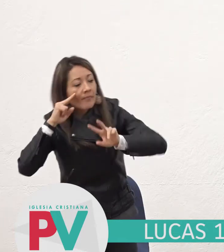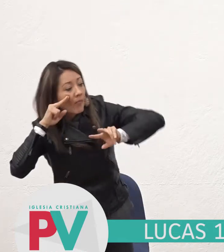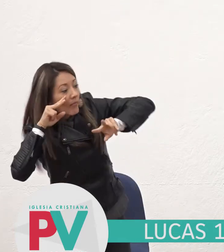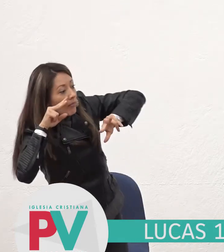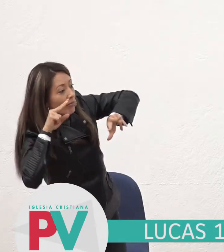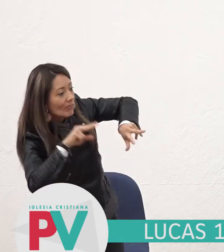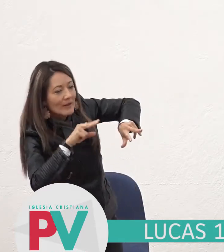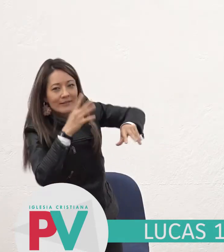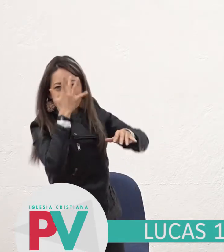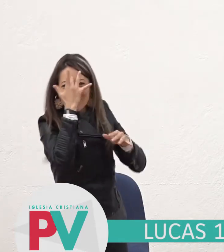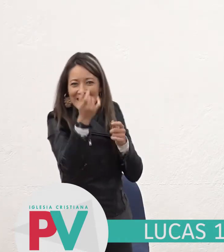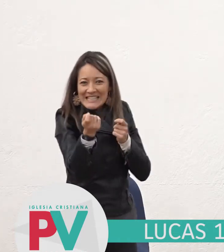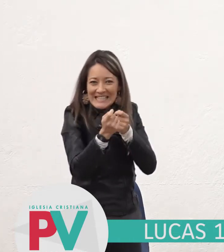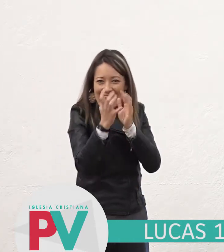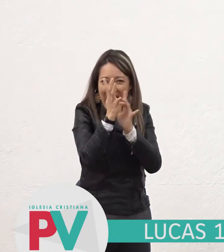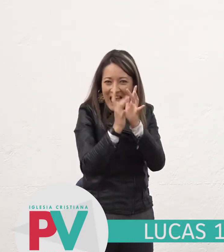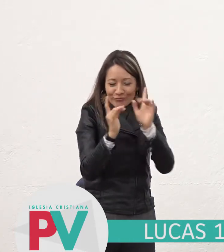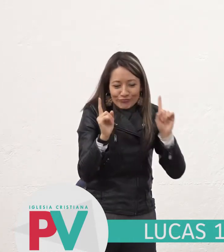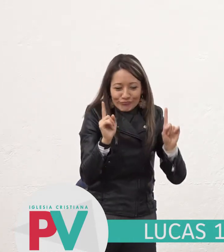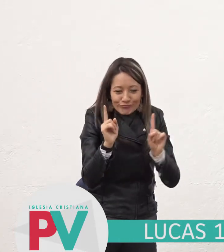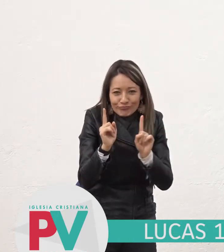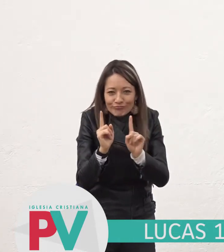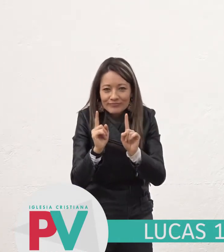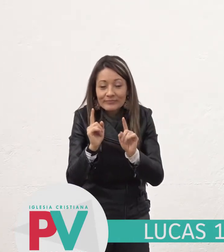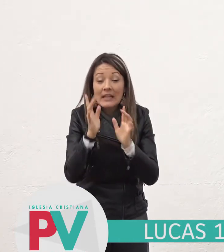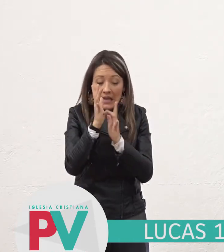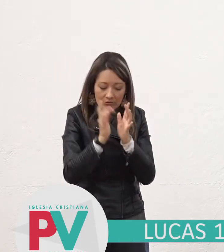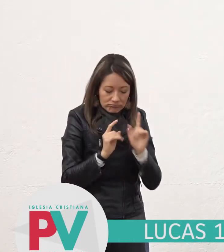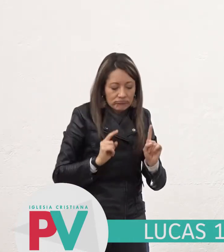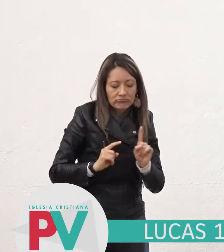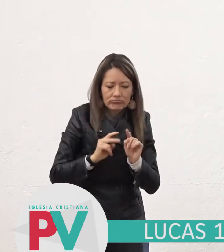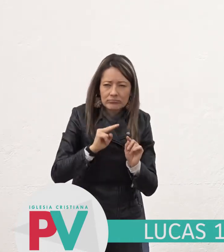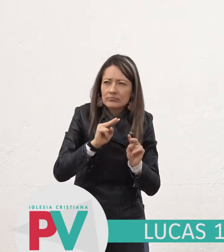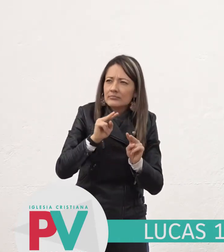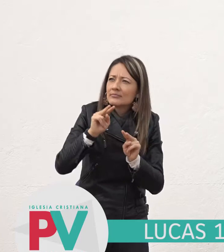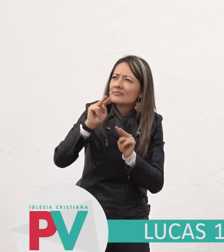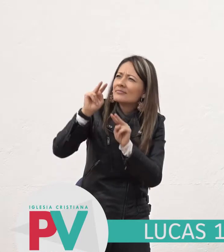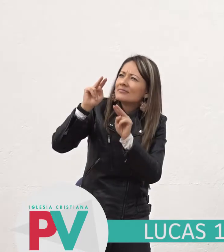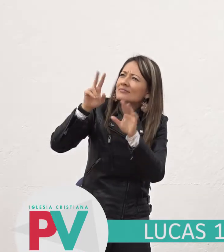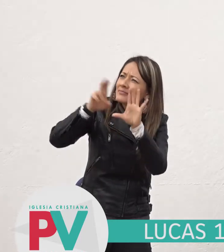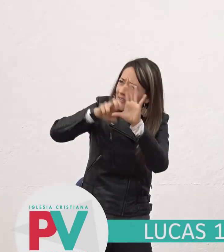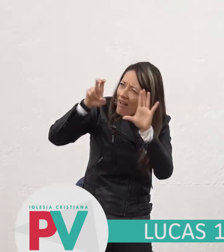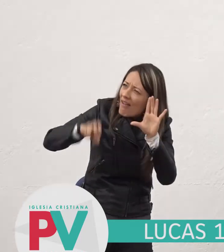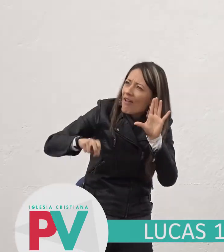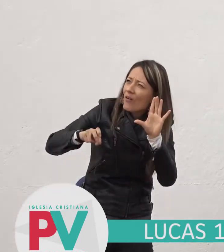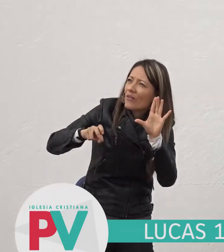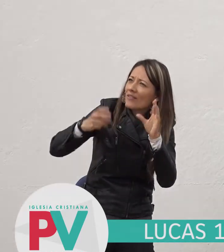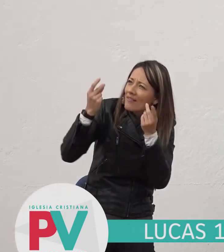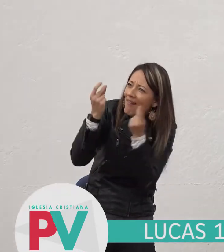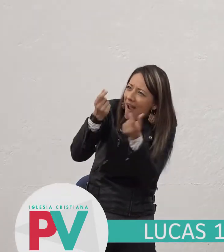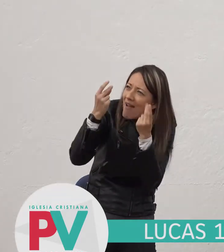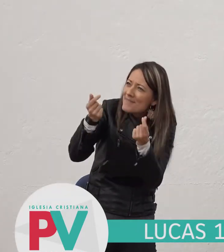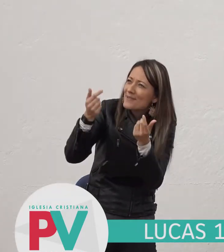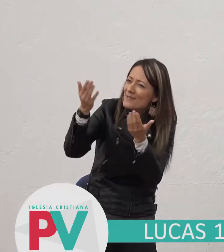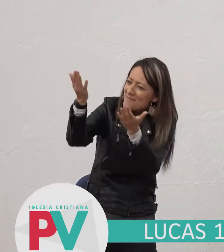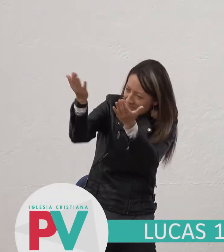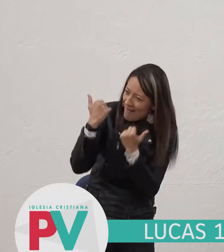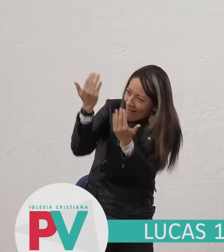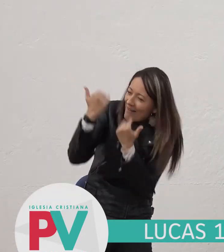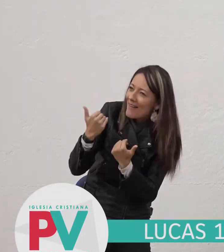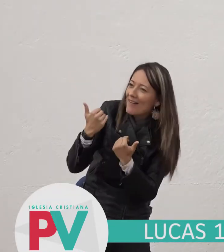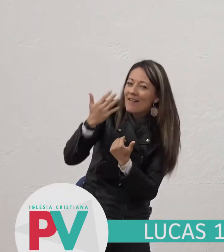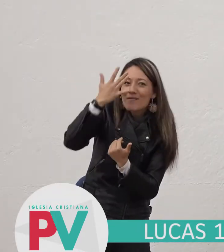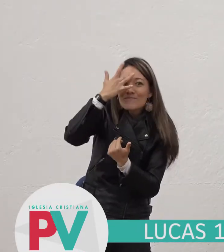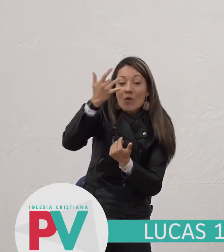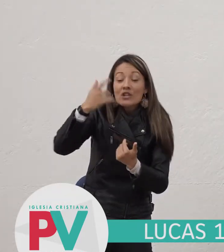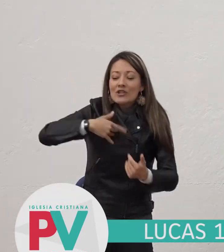a aquel lugar, mirando hacia arriba, le vio y le dijo, Zaqueo, date prisa, desciende,